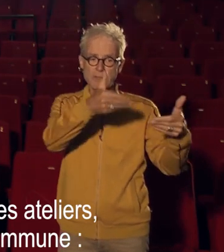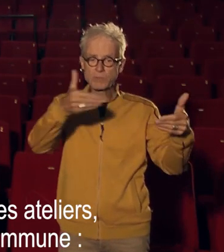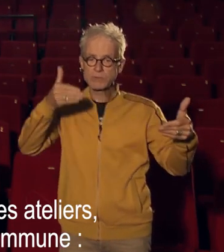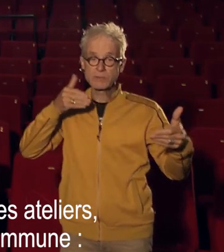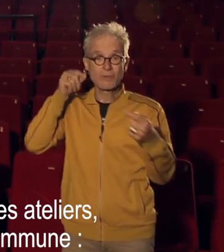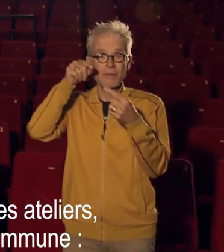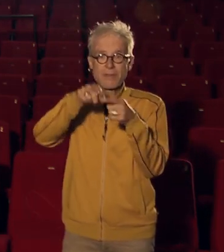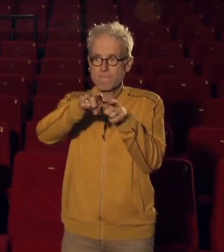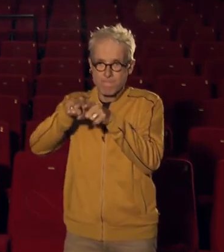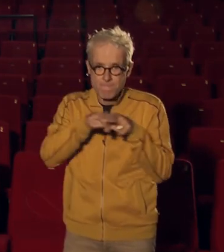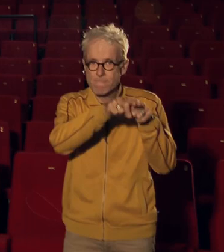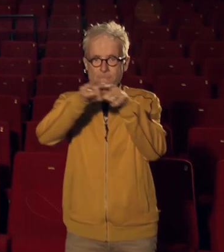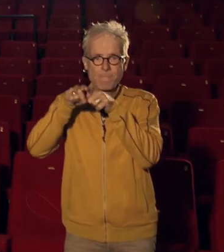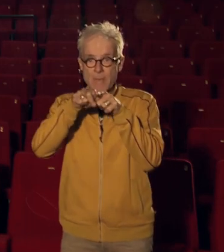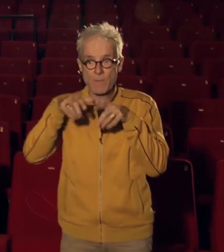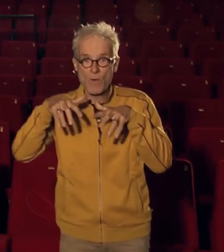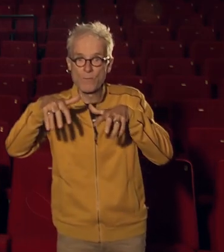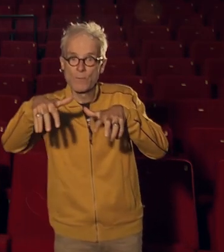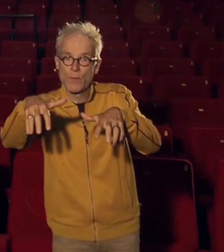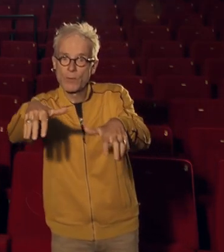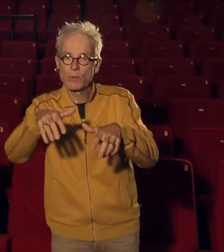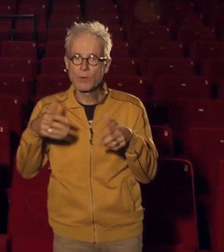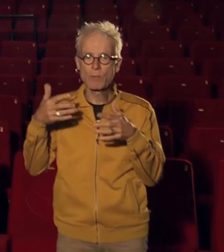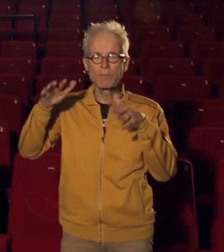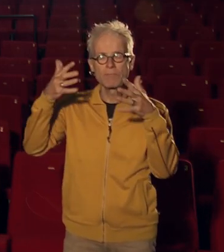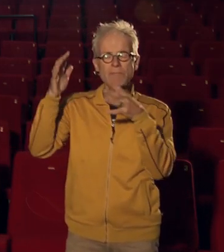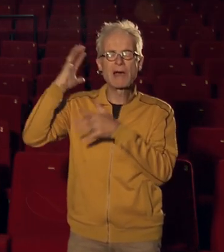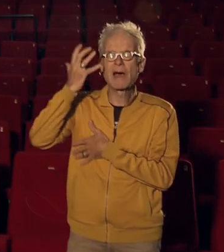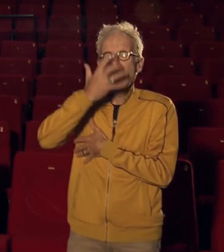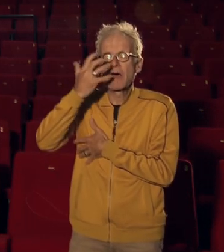thématique commune, le fantôme, hantise du passé et cinéma de l'invisible.